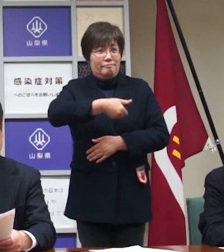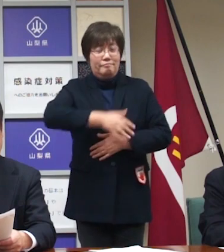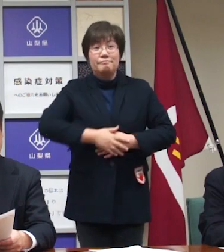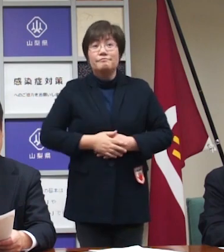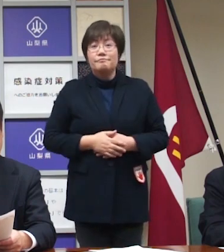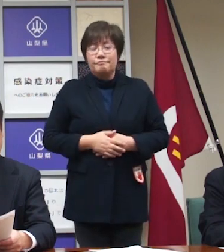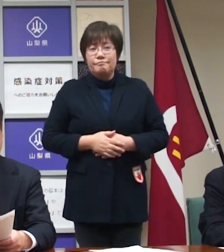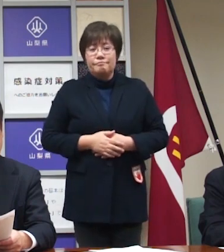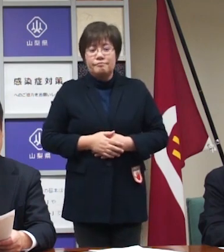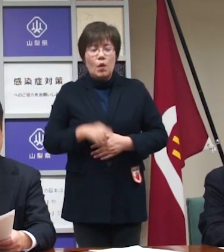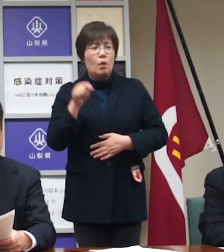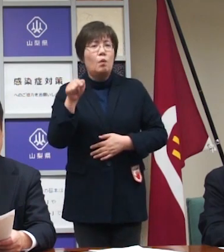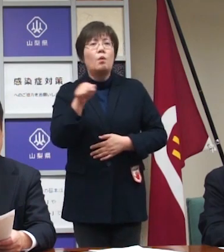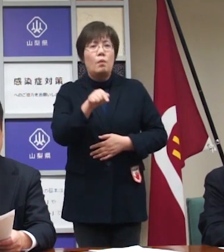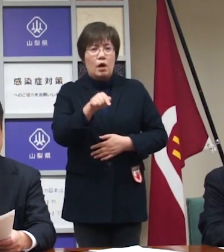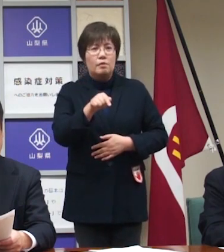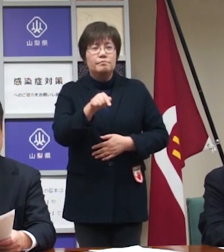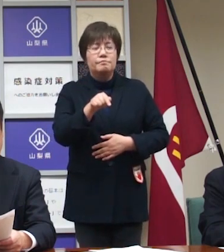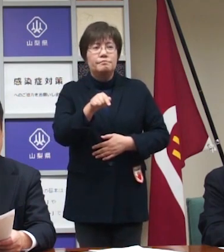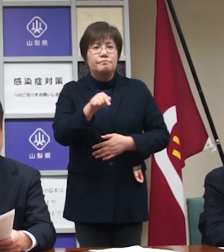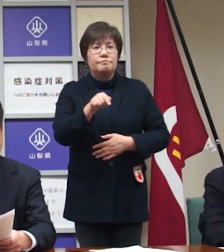これは何と言うんでしょうか、